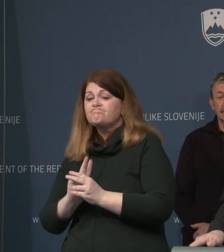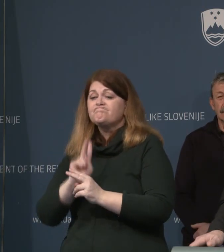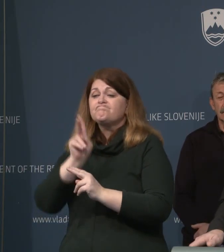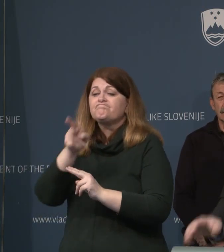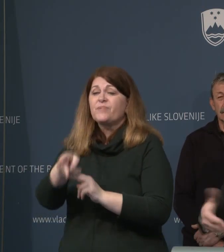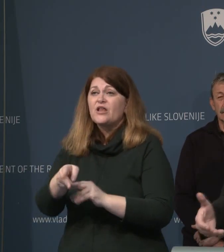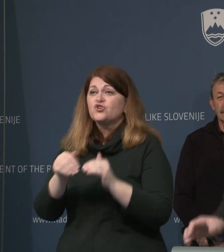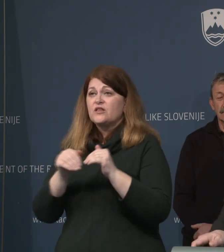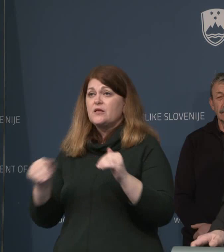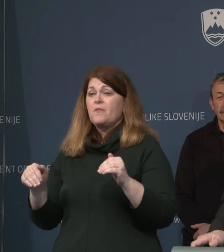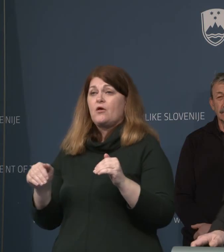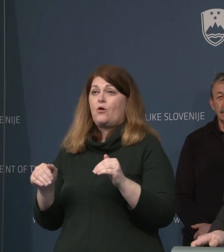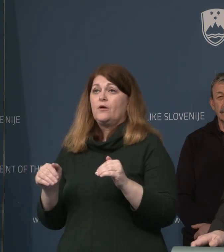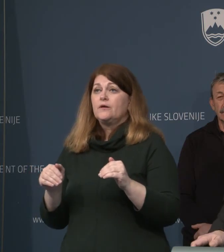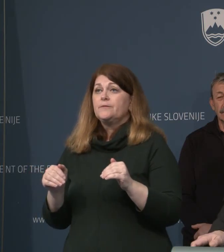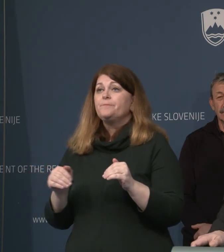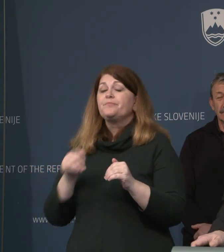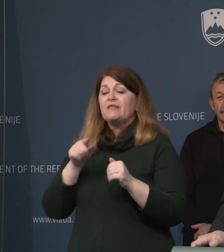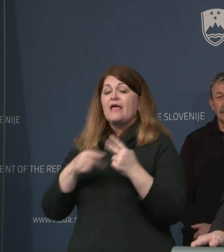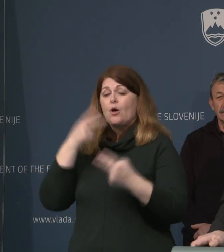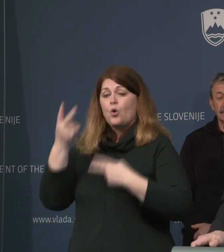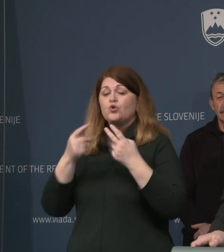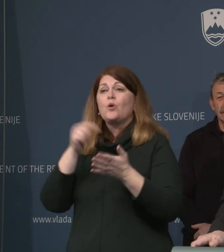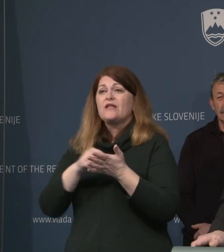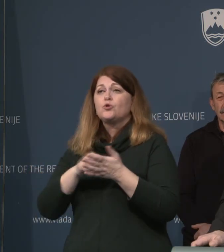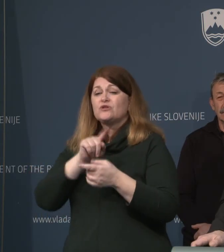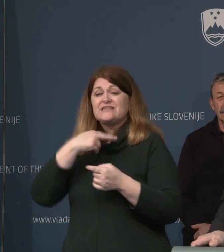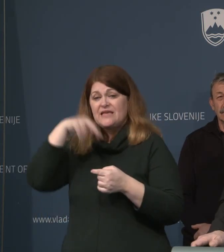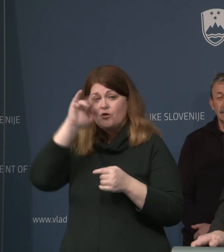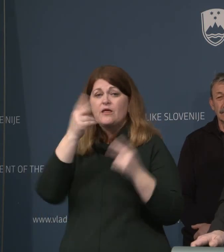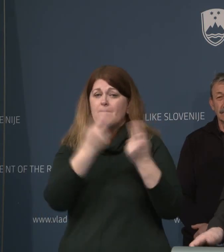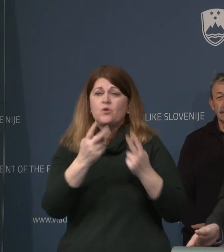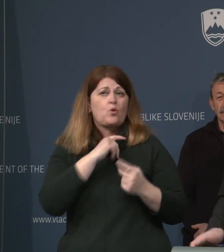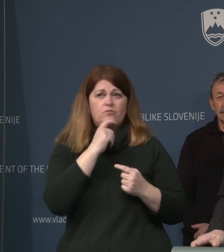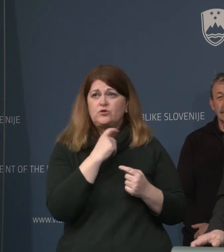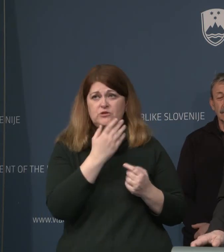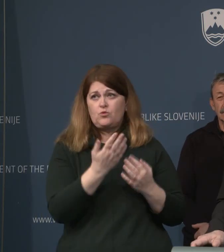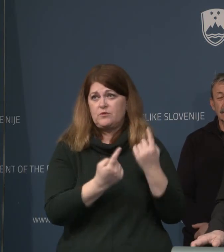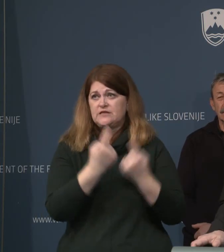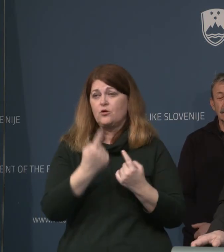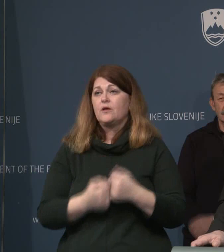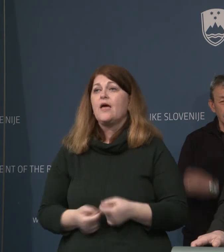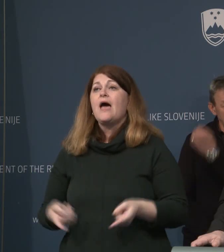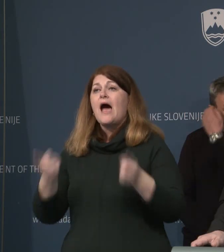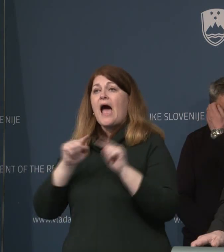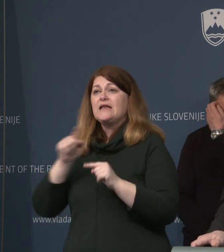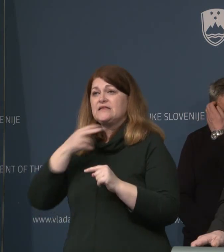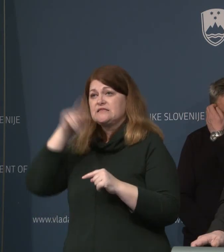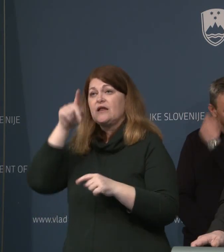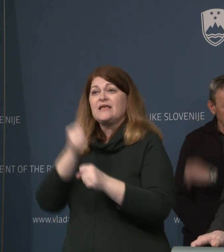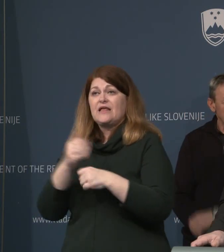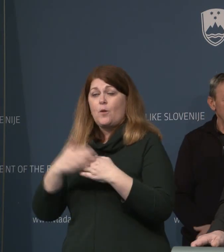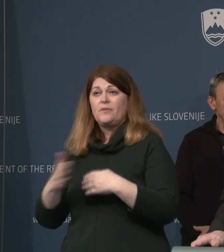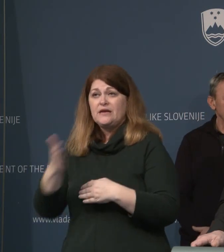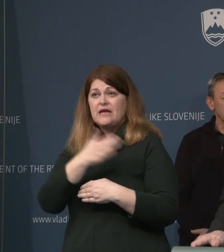Tudi na teh kontrolnih točkah z Italijo je pač podobna zgodba. Ali tisti Italijani, ki delajo pri nas,